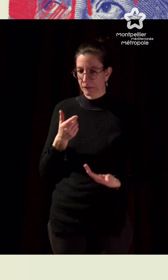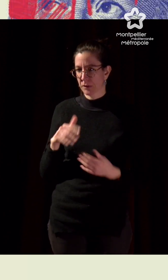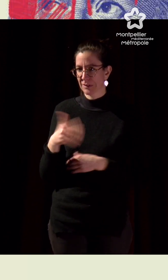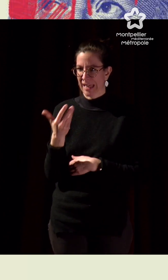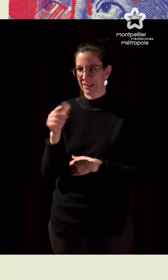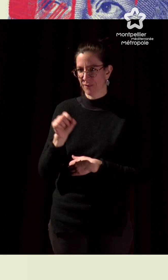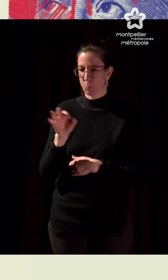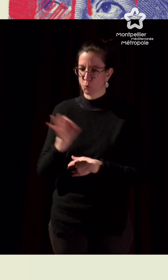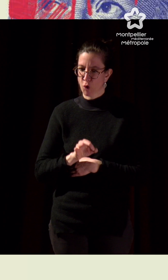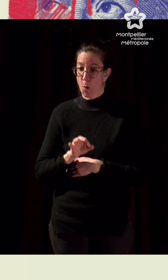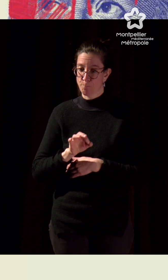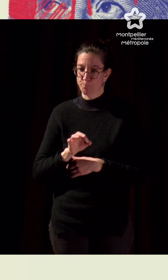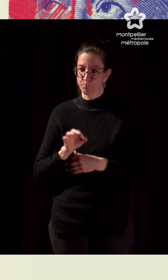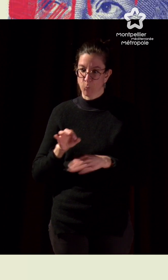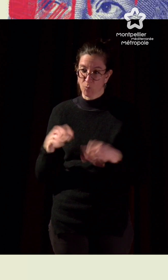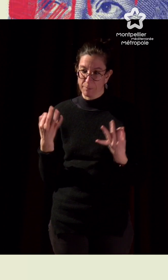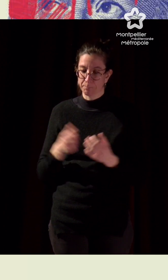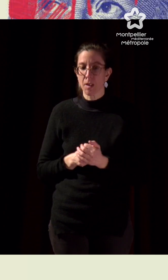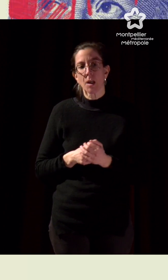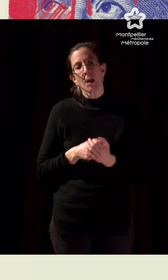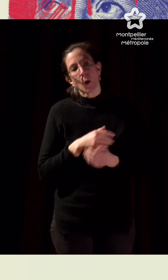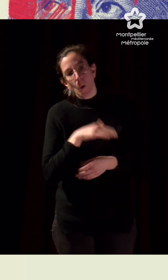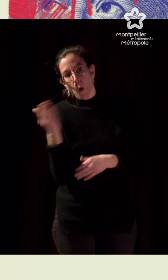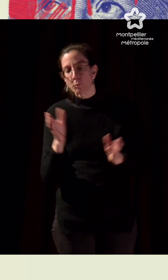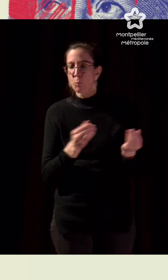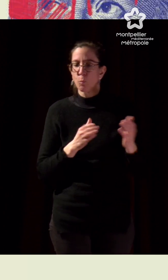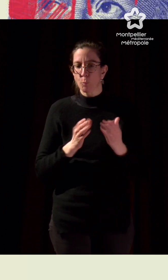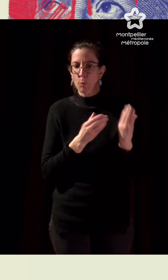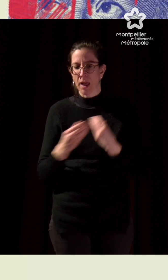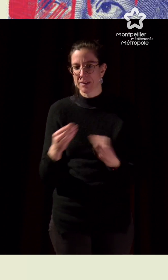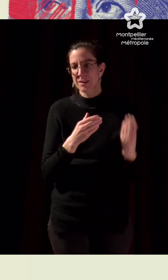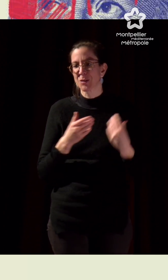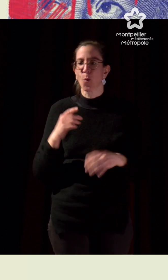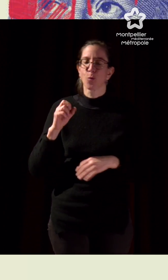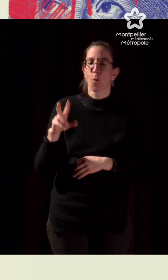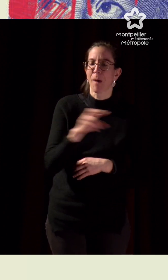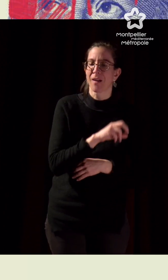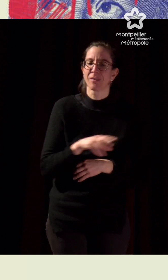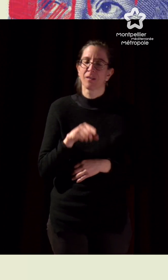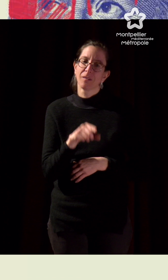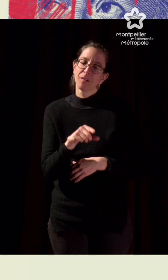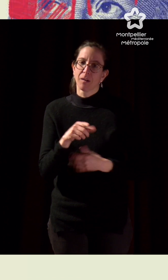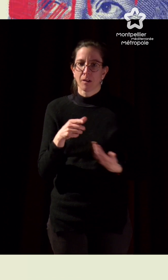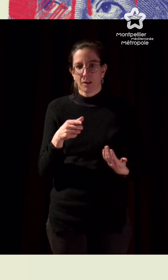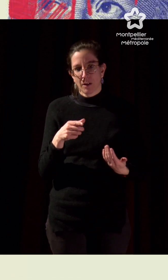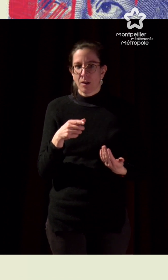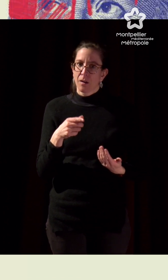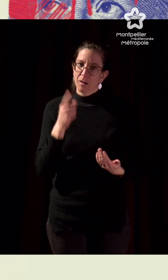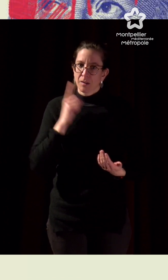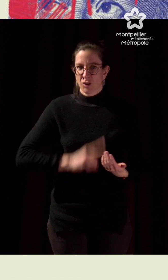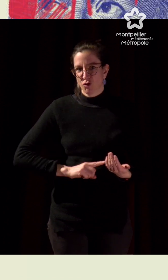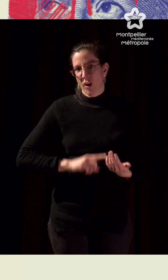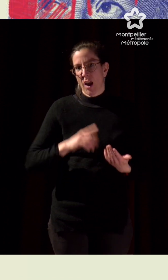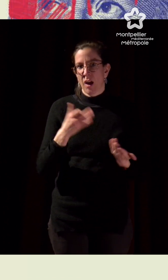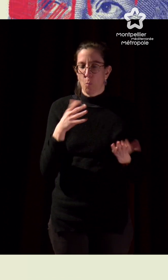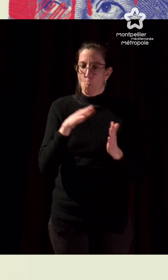Il y a quelques populations d'éleveurs nomades où c'est un peu plus élevé que les agriculteurs, mais pas tous. Des fois, c'est l'inverse. Bref, il n'y a pas